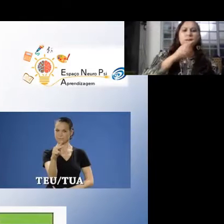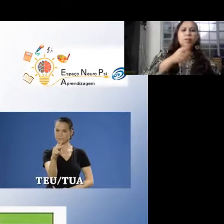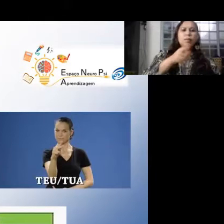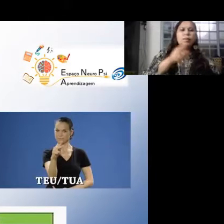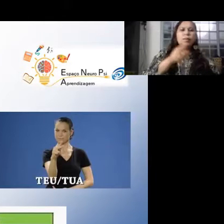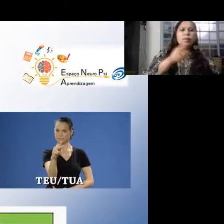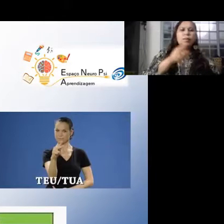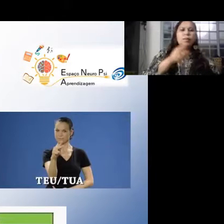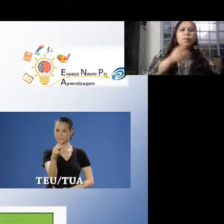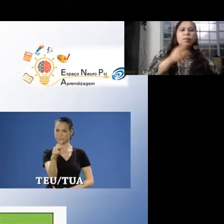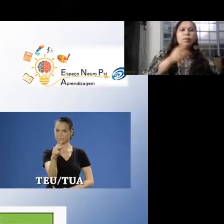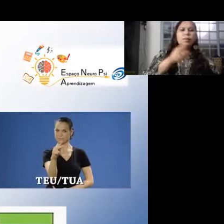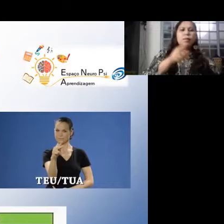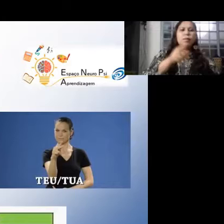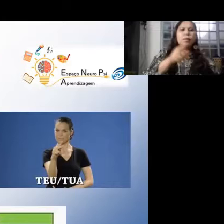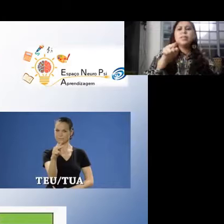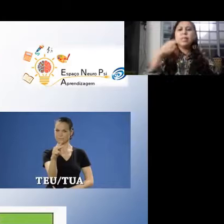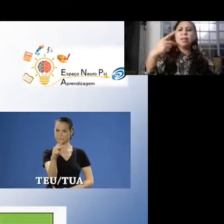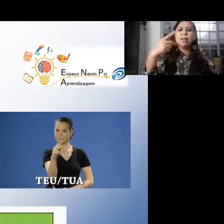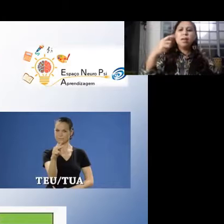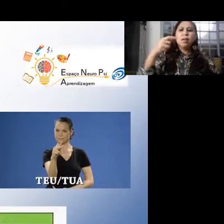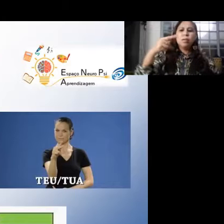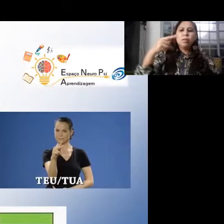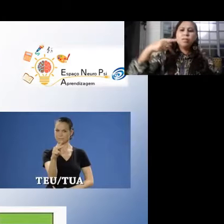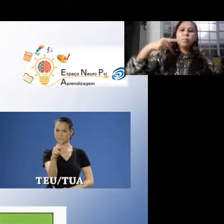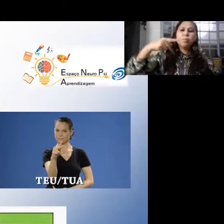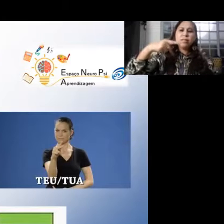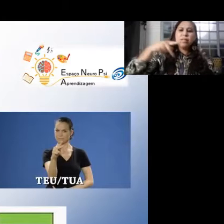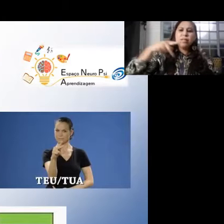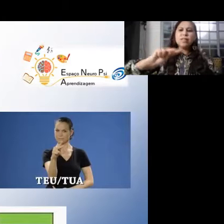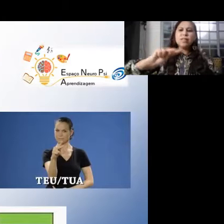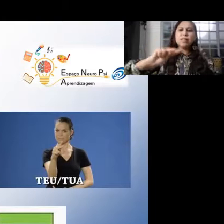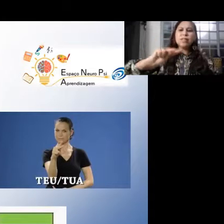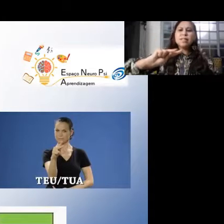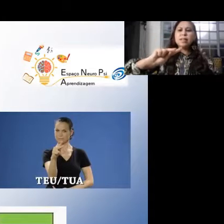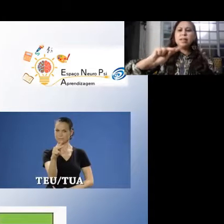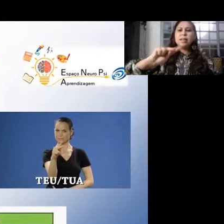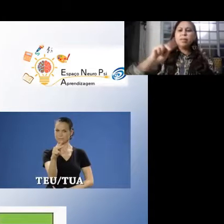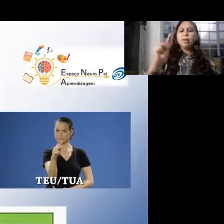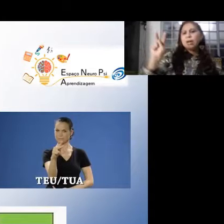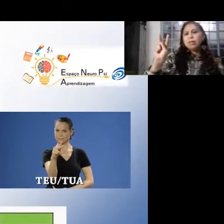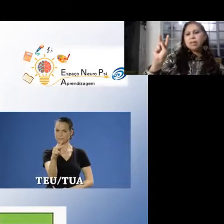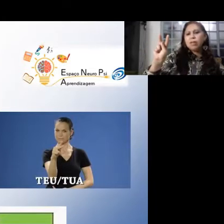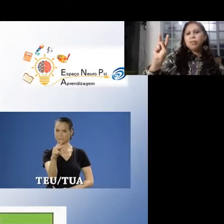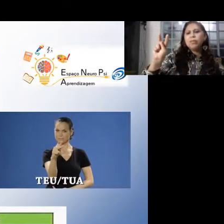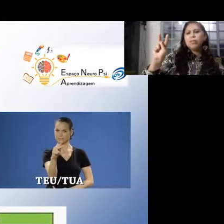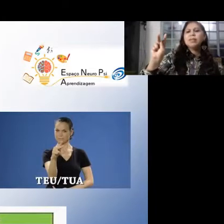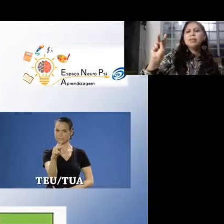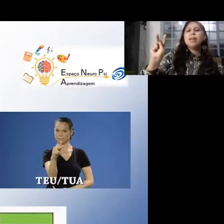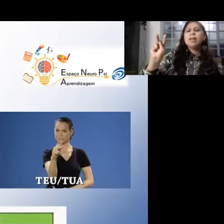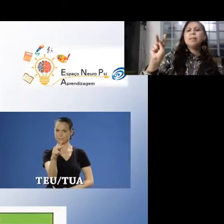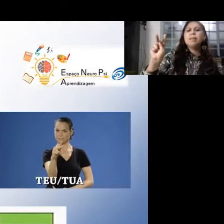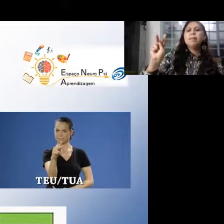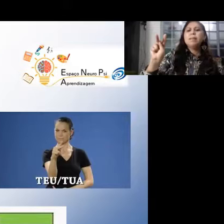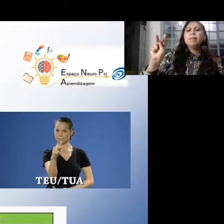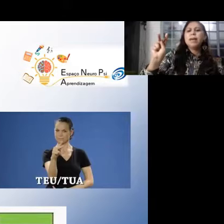Aí, você. Como é que eu uso você? No caso do possessivo, vai ser teu. Mais uma vez, a